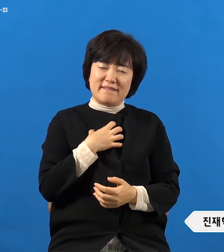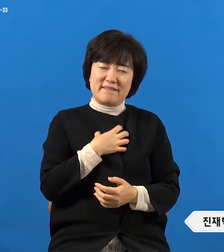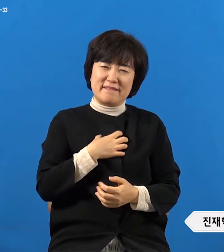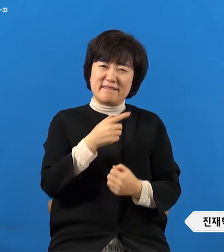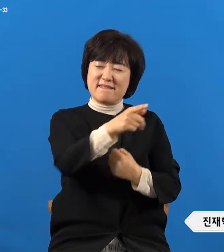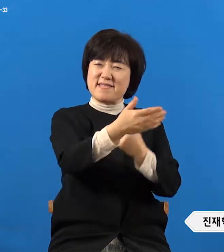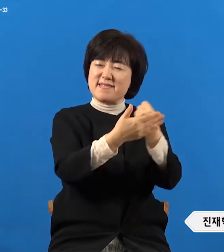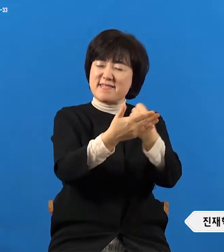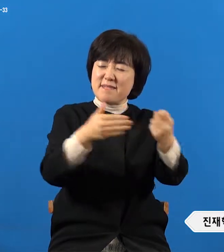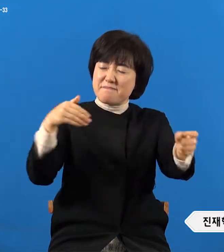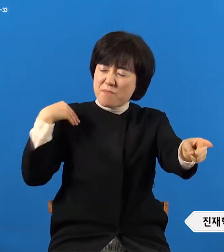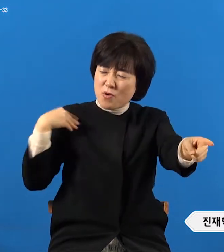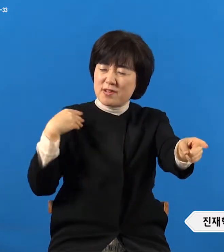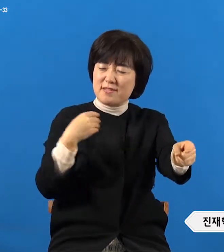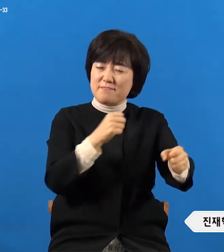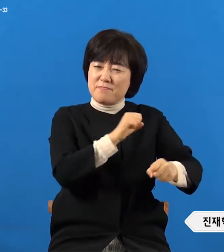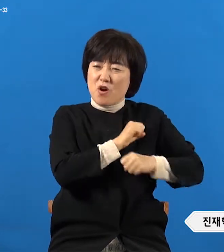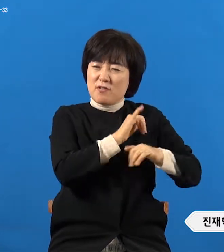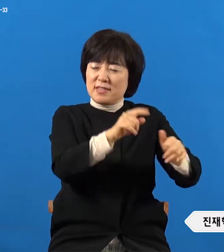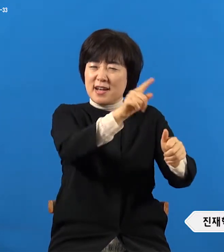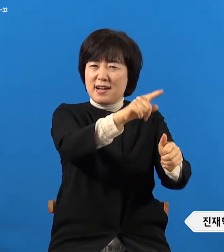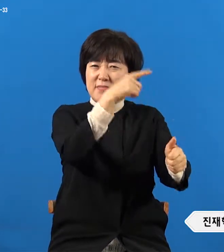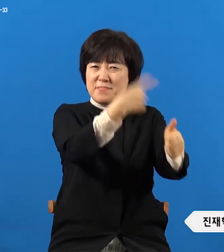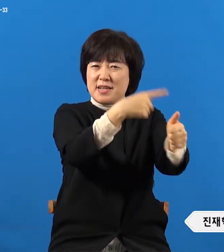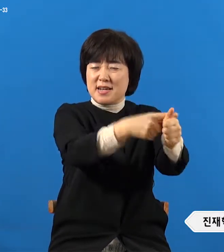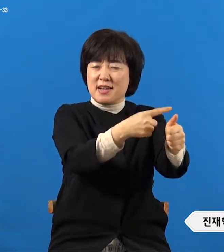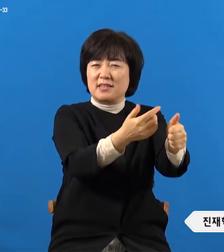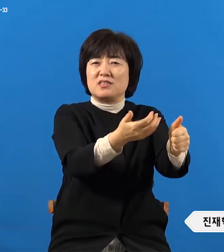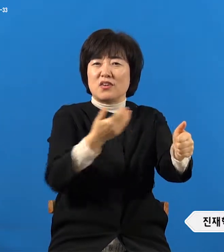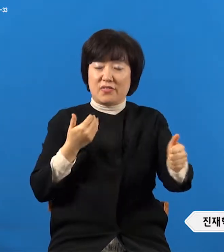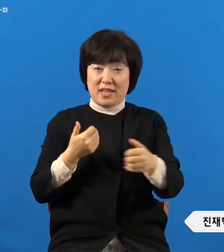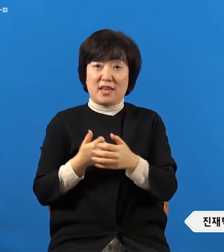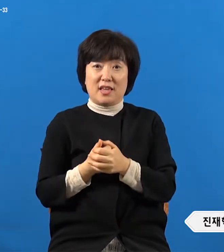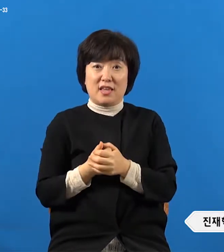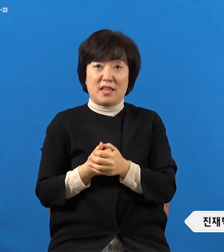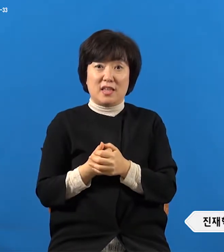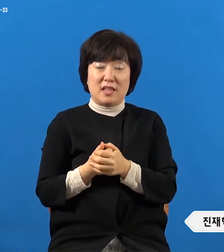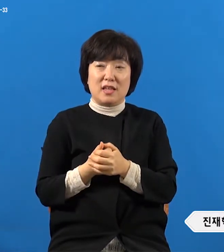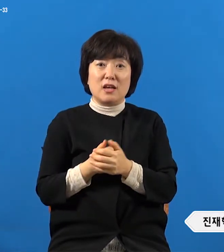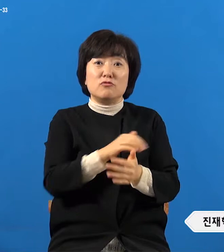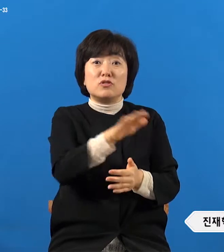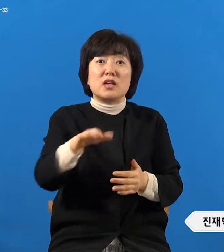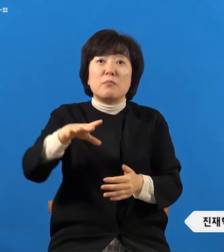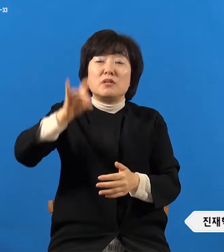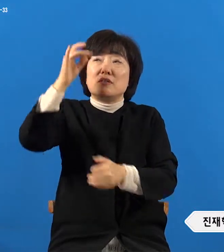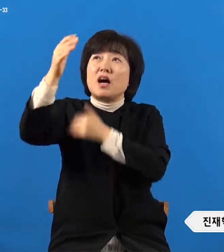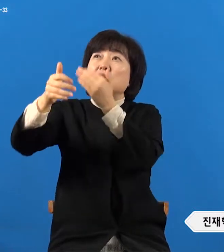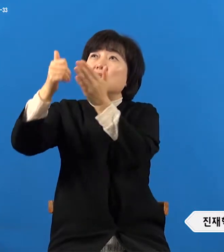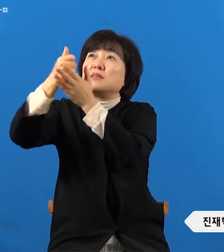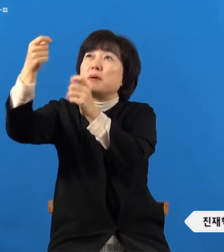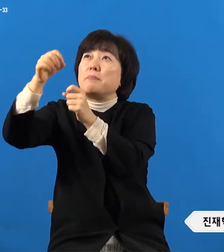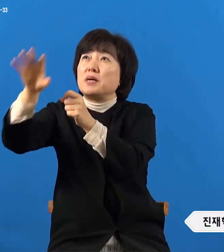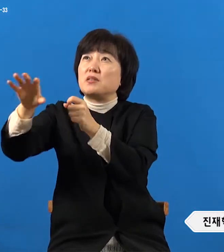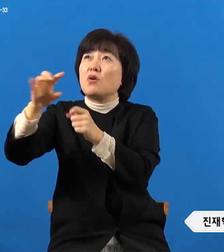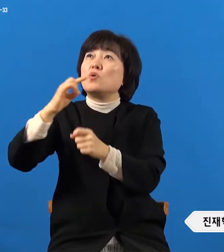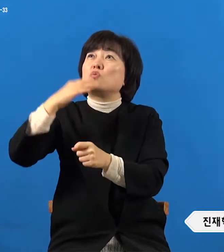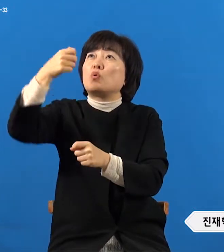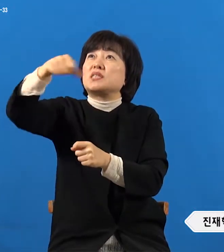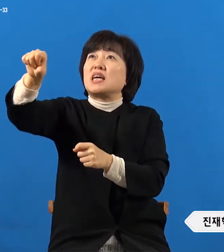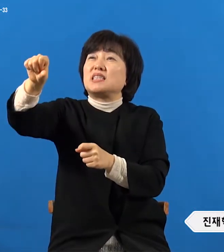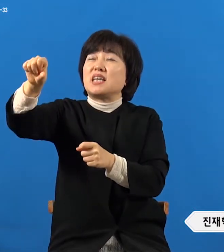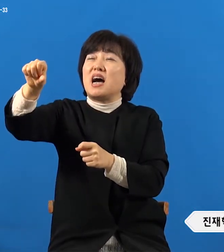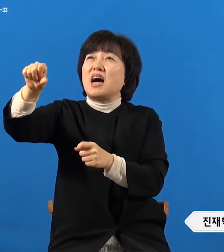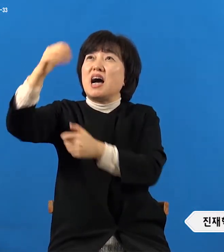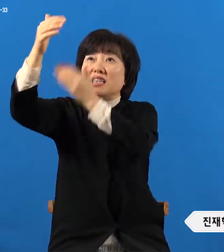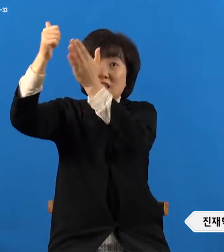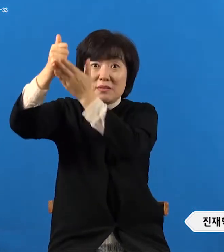은혜를 모르는 이 병사를 비난하기 전에 오늘 우리가 하나님 앞에서 하나님이 그의 독생자 예수